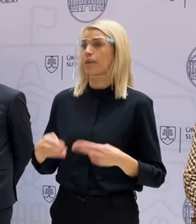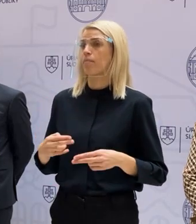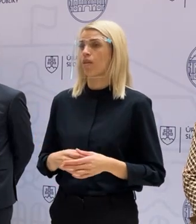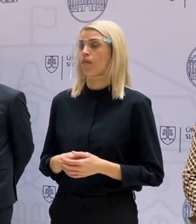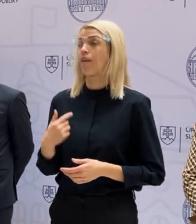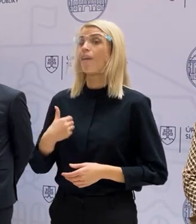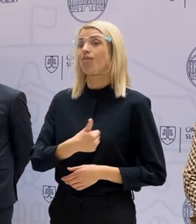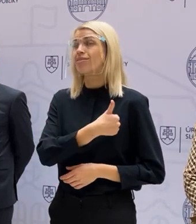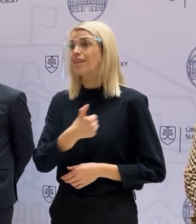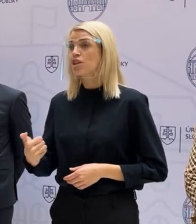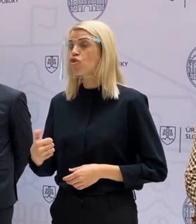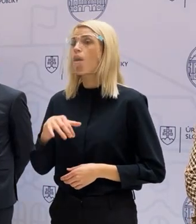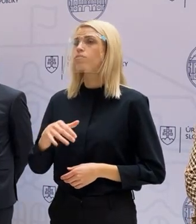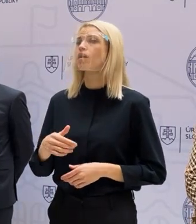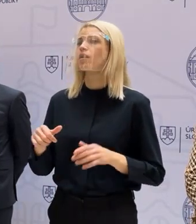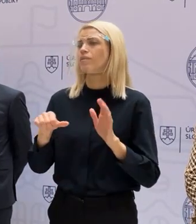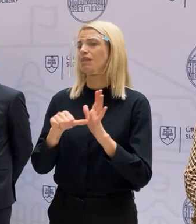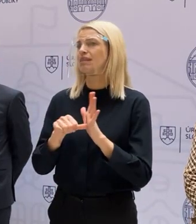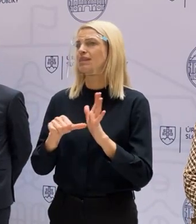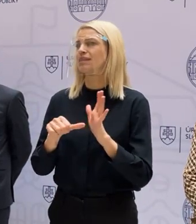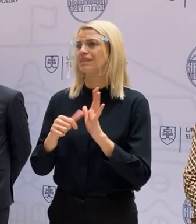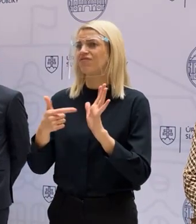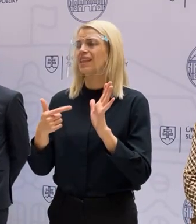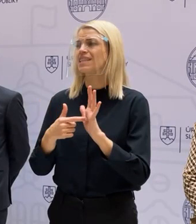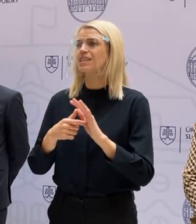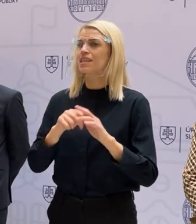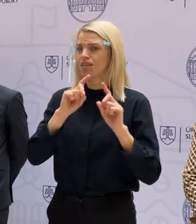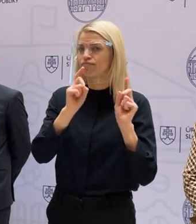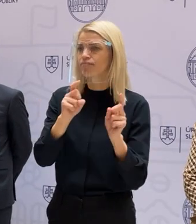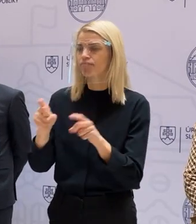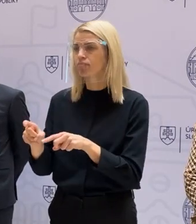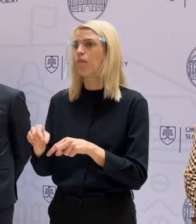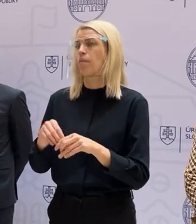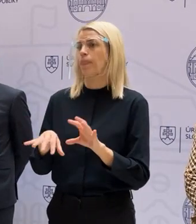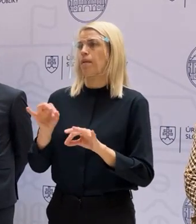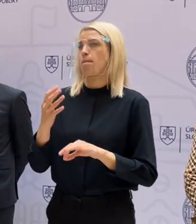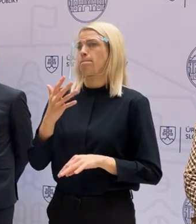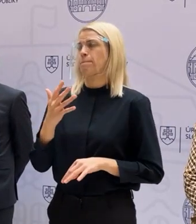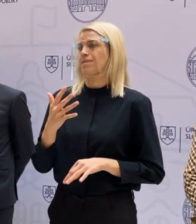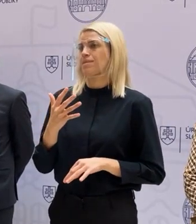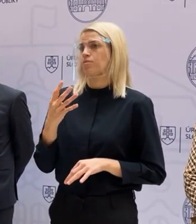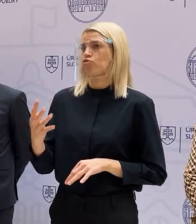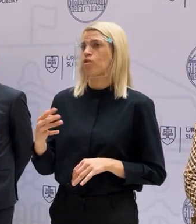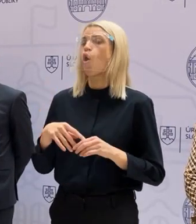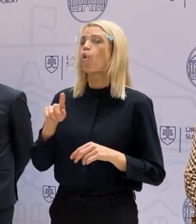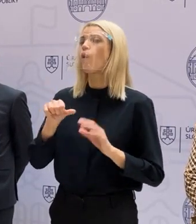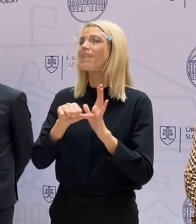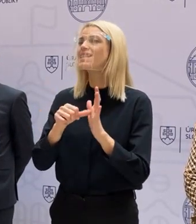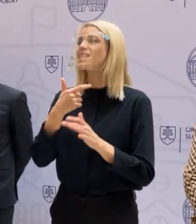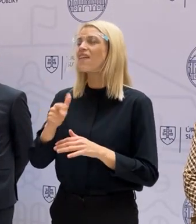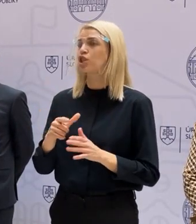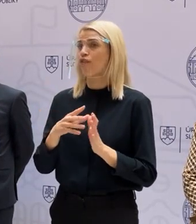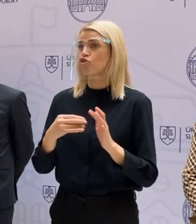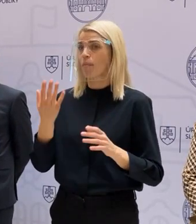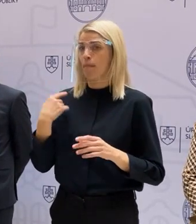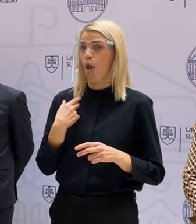vzoriek, máme 54 prípadov. Takže zatiaľ ten omikron to až také veľké množstve nie je. Týždenne sa sekvenuje okolo 1200 vzoriek,